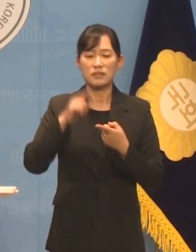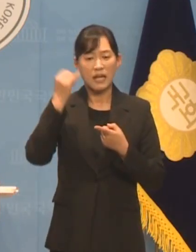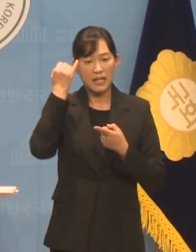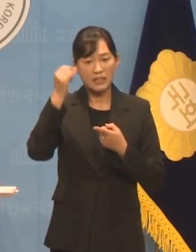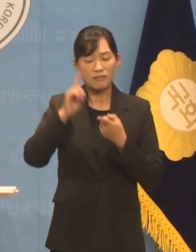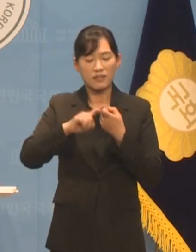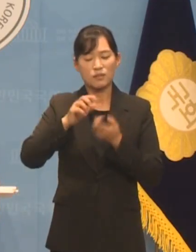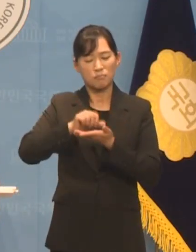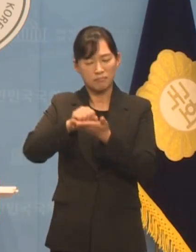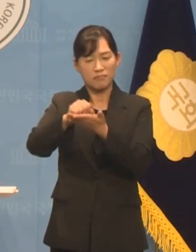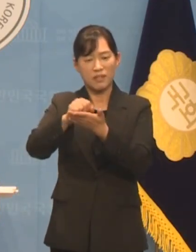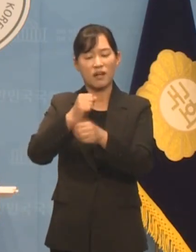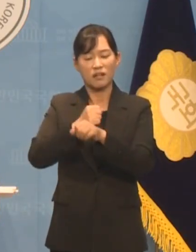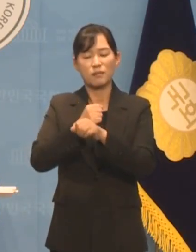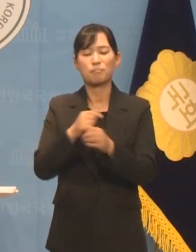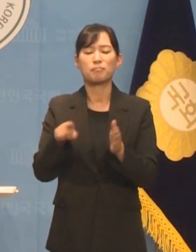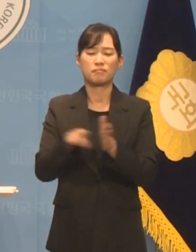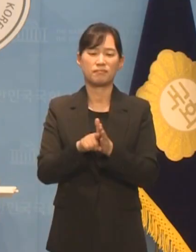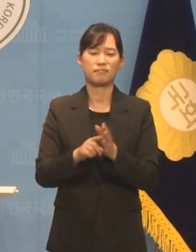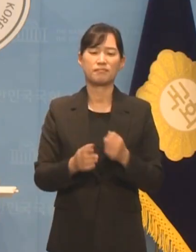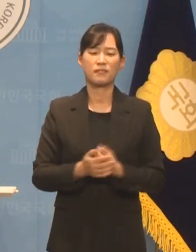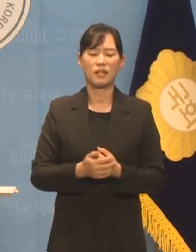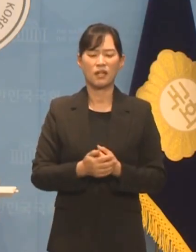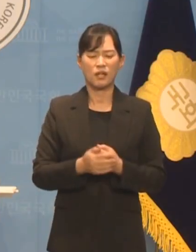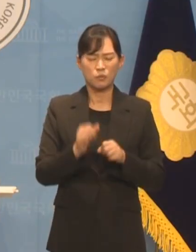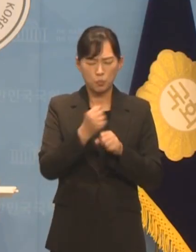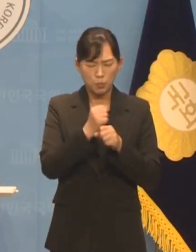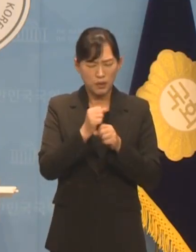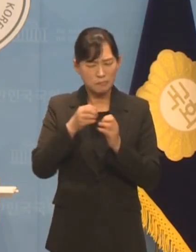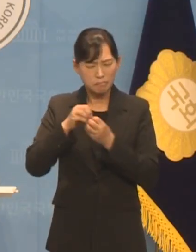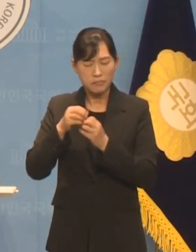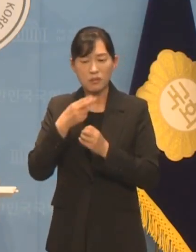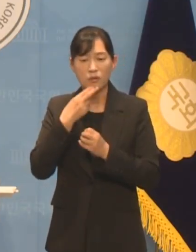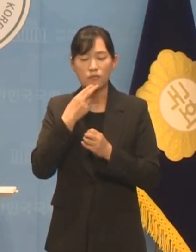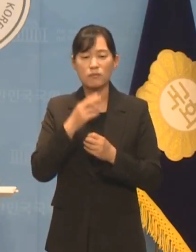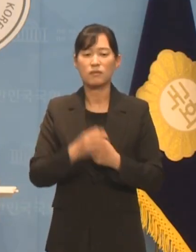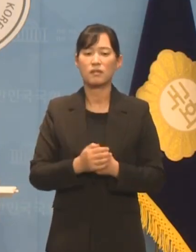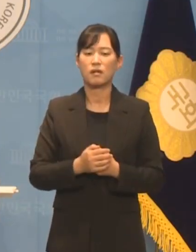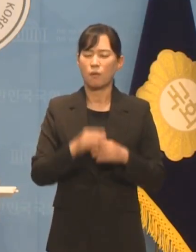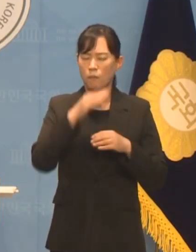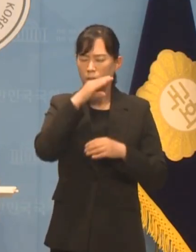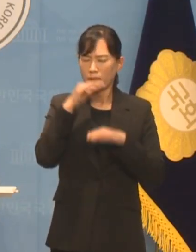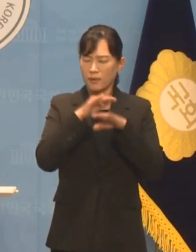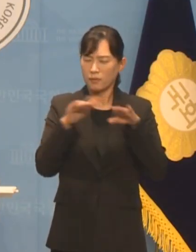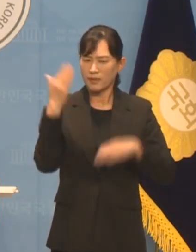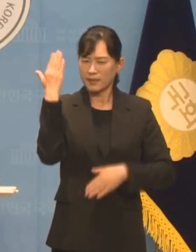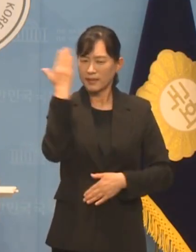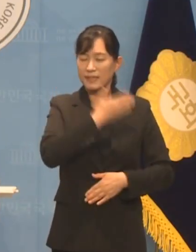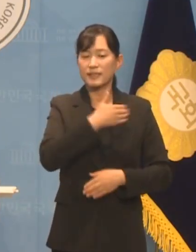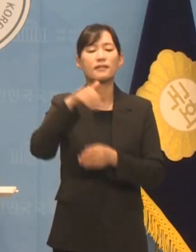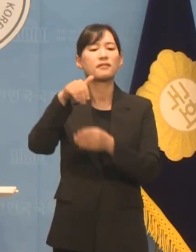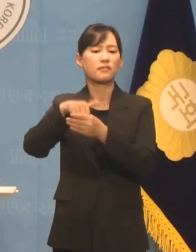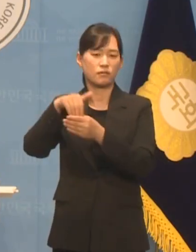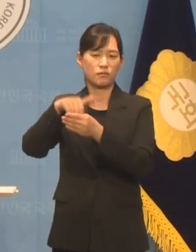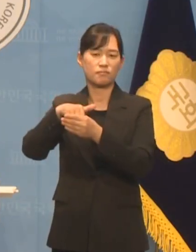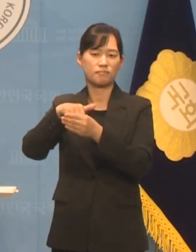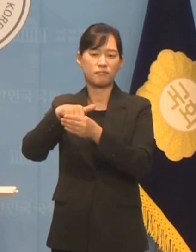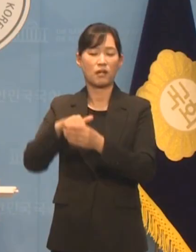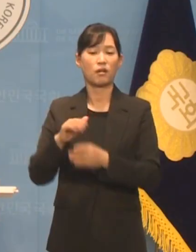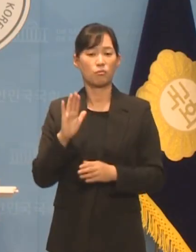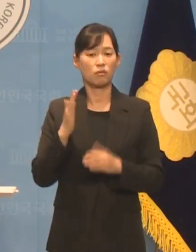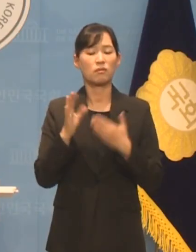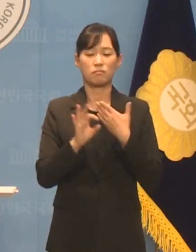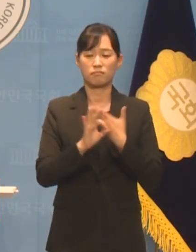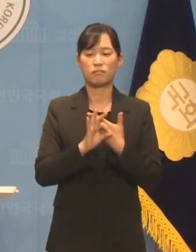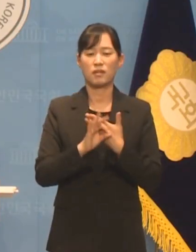선생님 말씀하신 대로 만일에 조작이 없고 그다음에 공정하고 투명한 선거 저희를 받아들여서 된다고